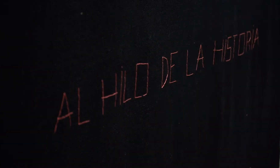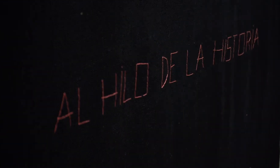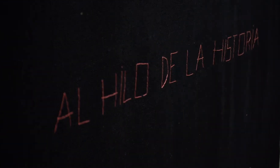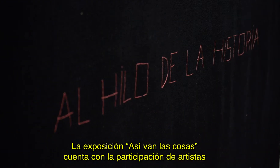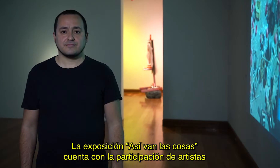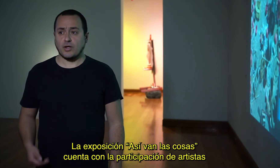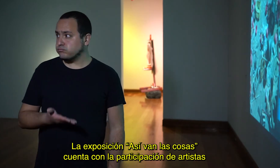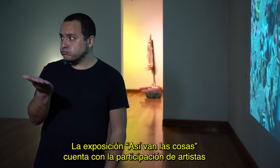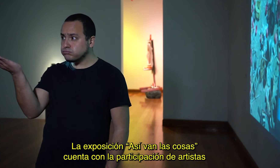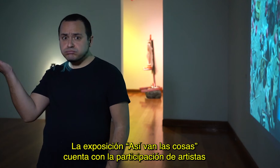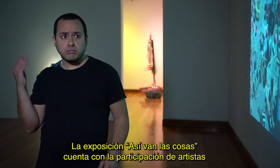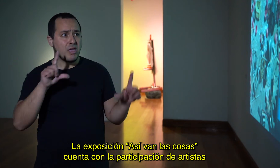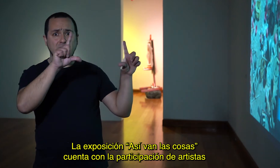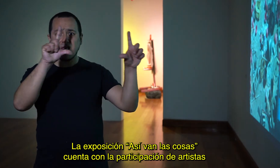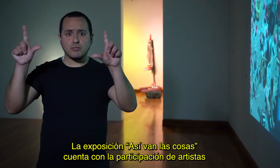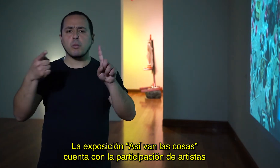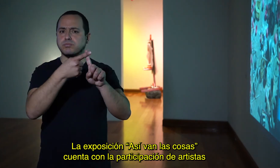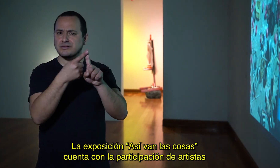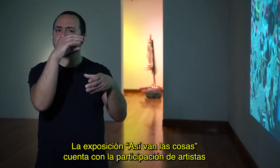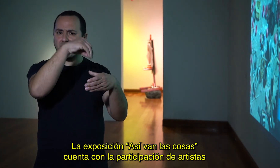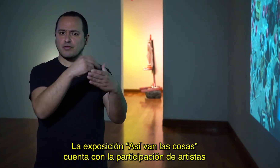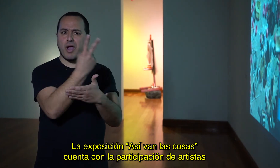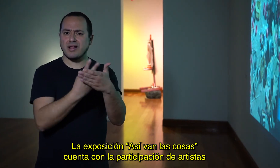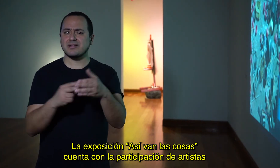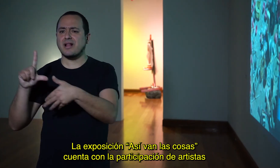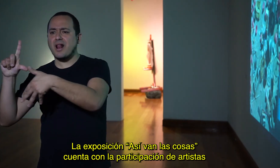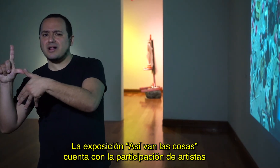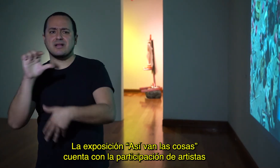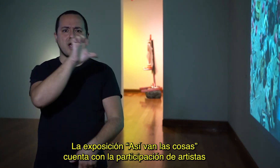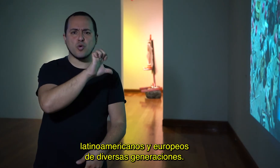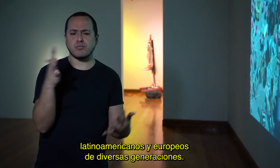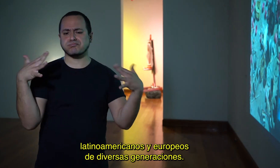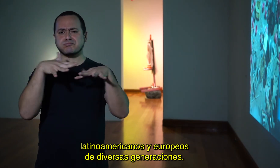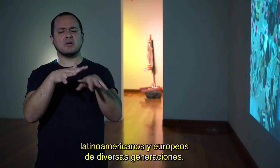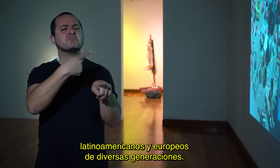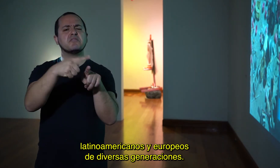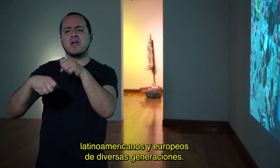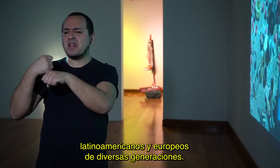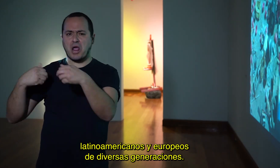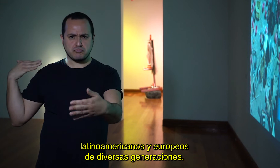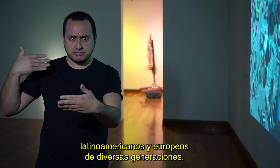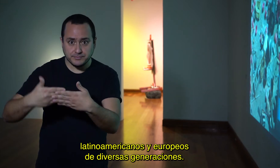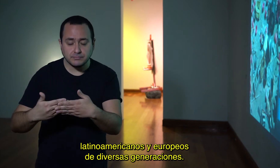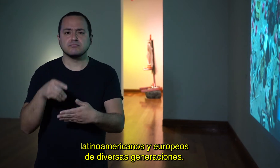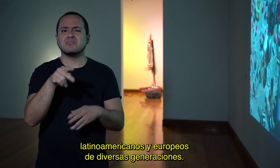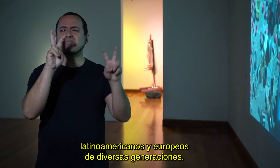La exposición Así van las cosas cuenta con la participación de artistas latinoamericanos y europeos de diversas generaciones.